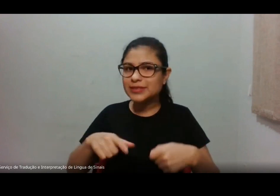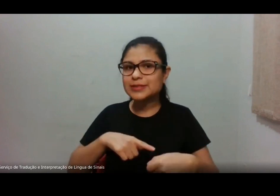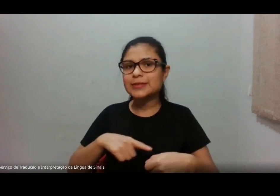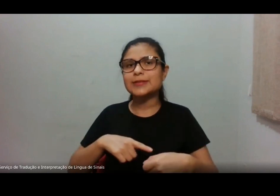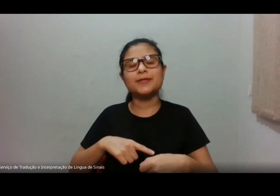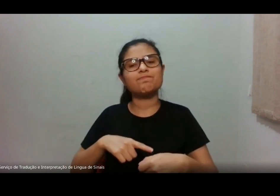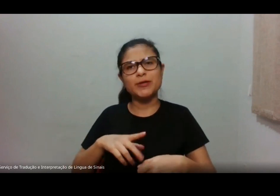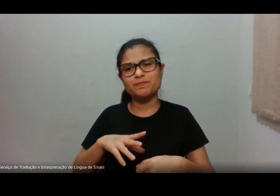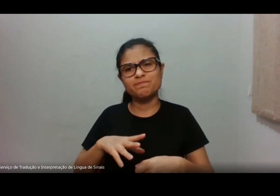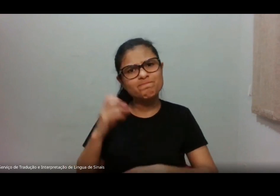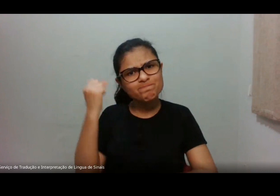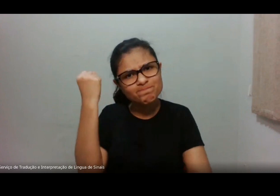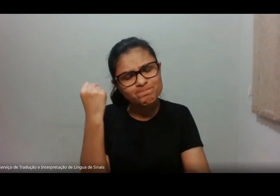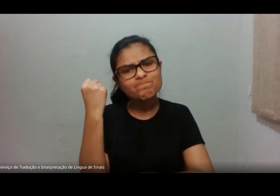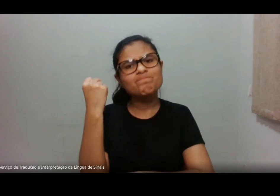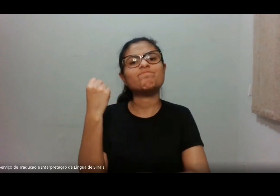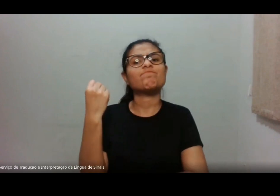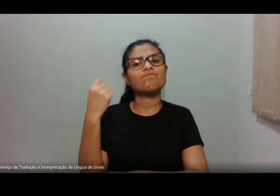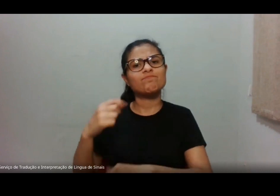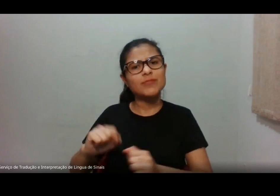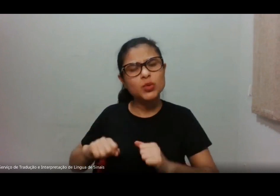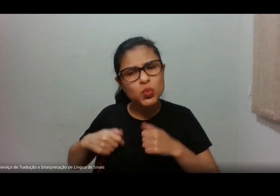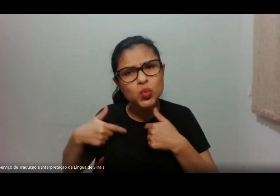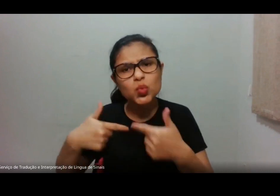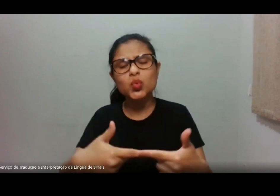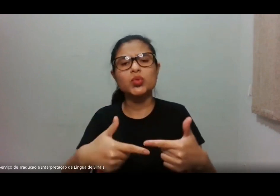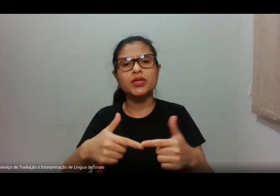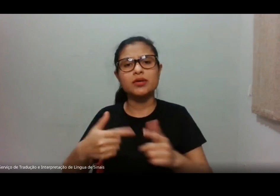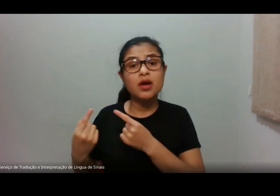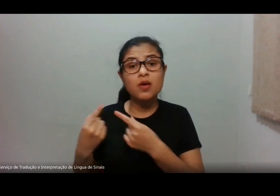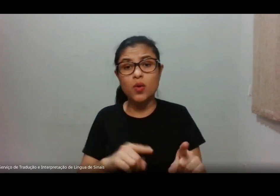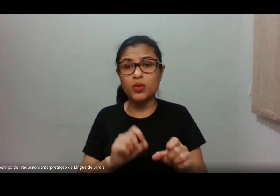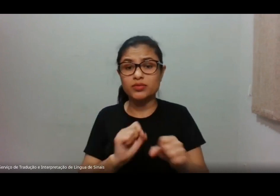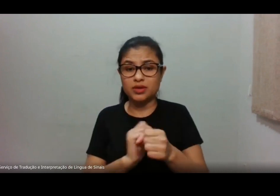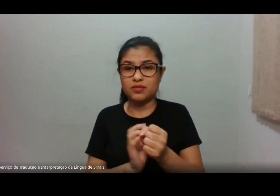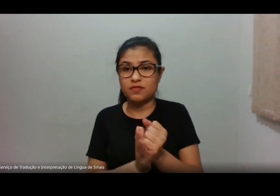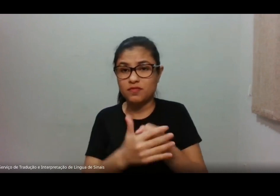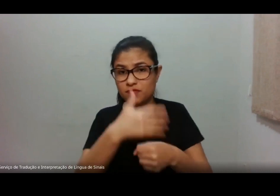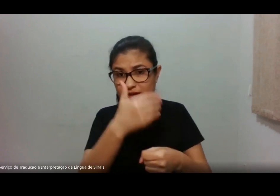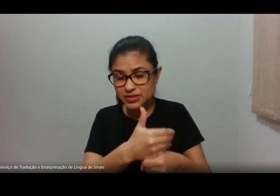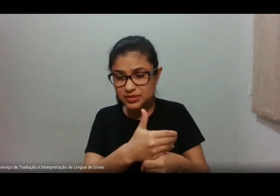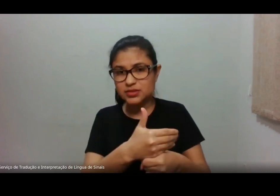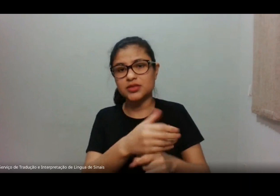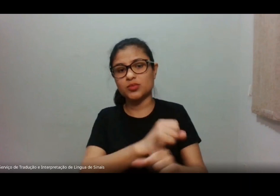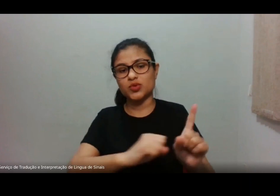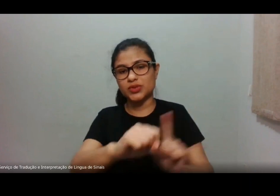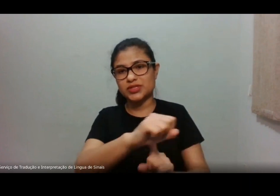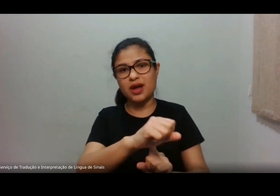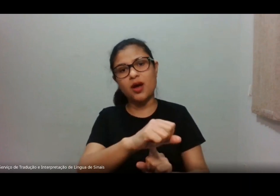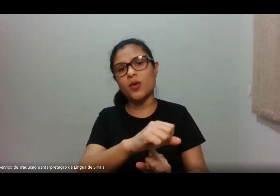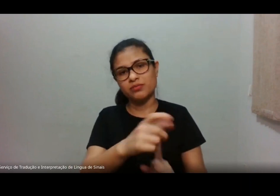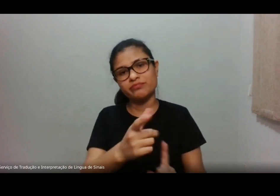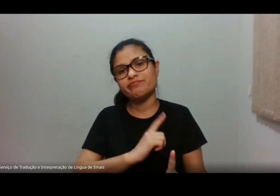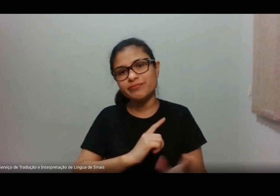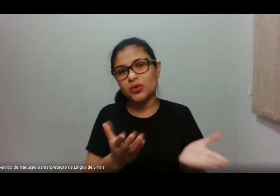como gesto de resistência crucial e de luta contra o fascismo social que caracteriza o